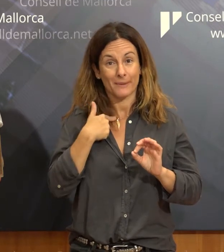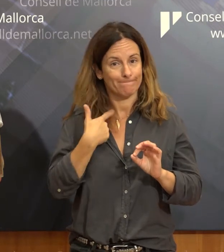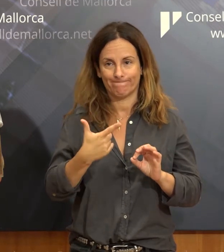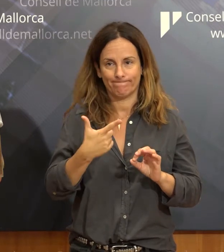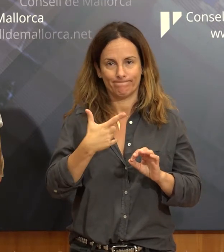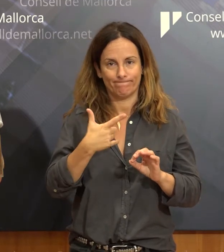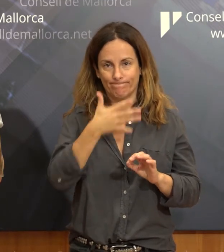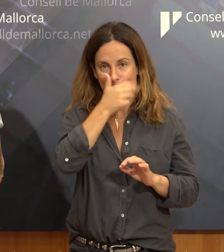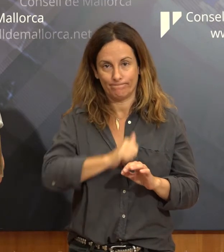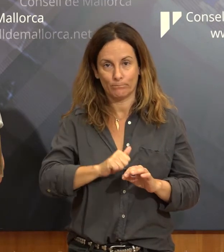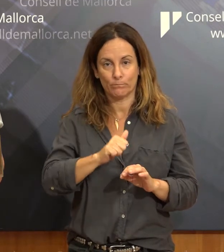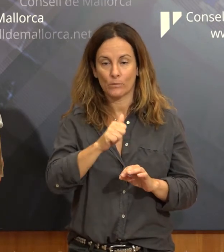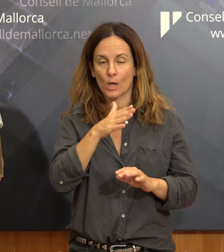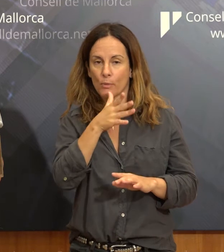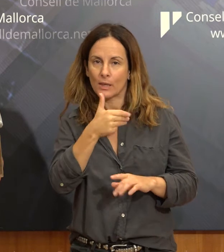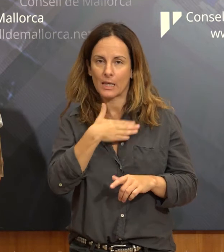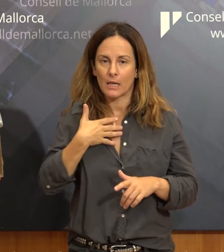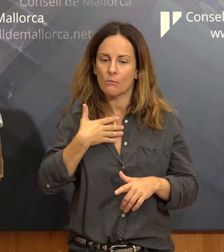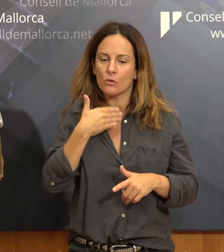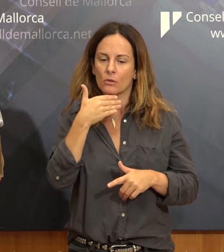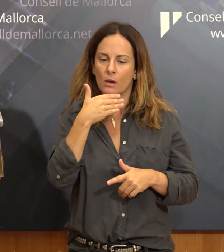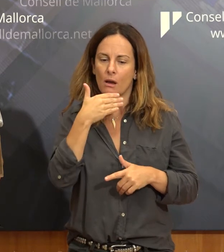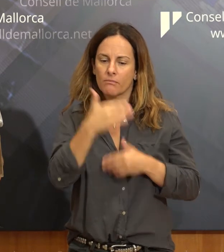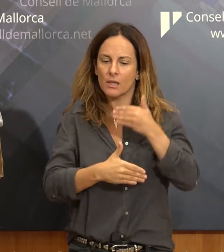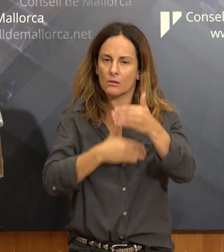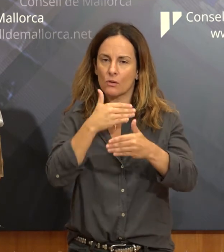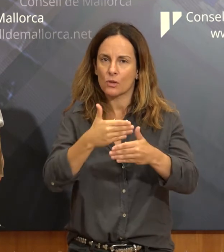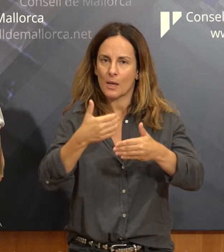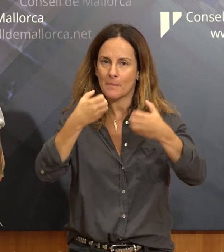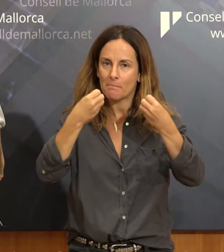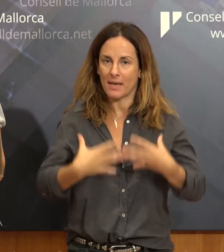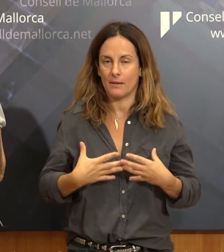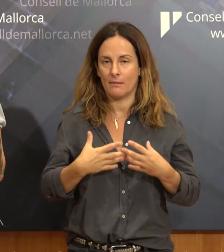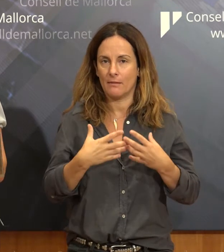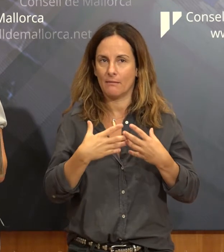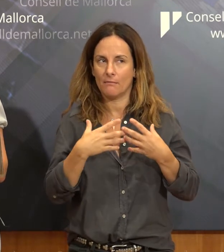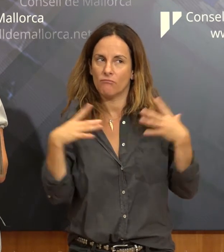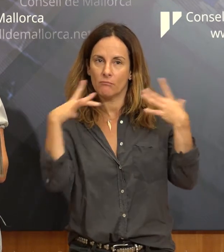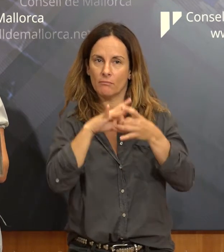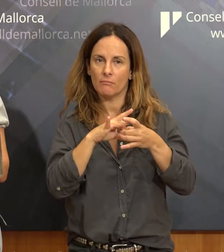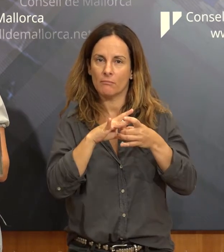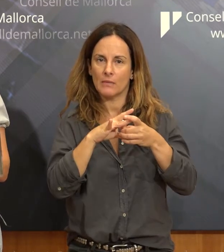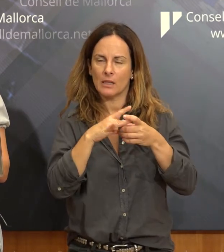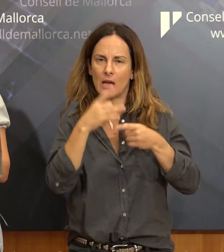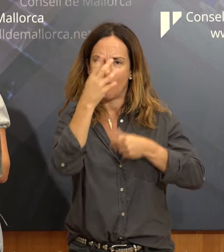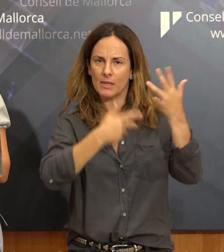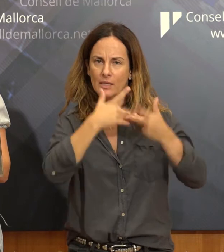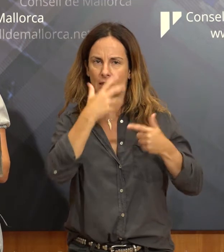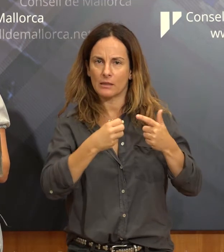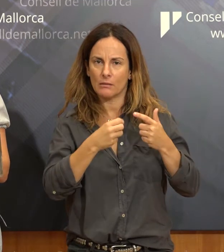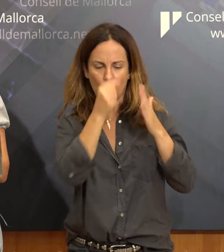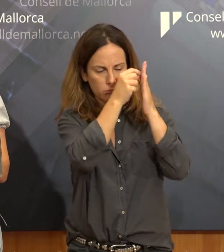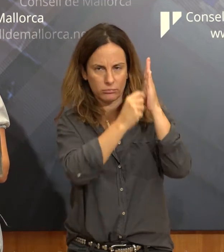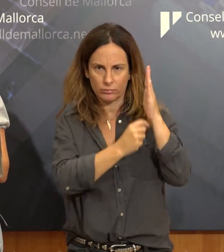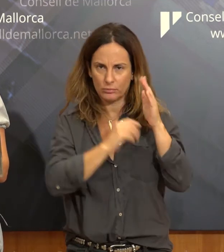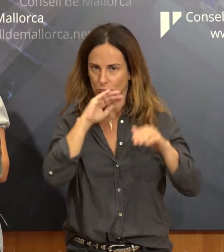No, perquè hem anat en seguretat. Han volgut fer una carretera que tingui a nivell administratiu totes i cada una de les necessitats